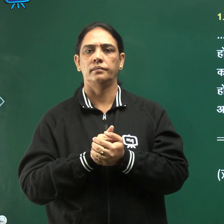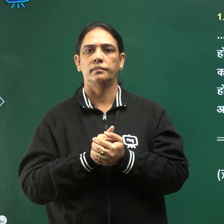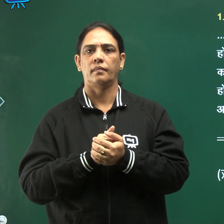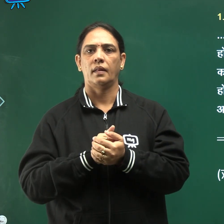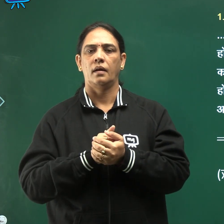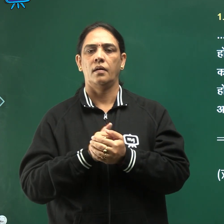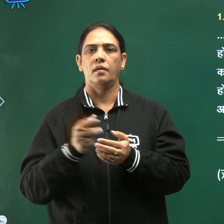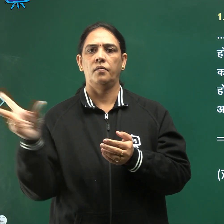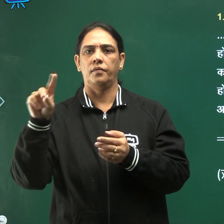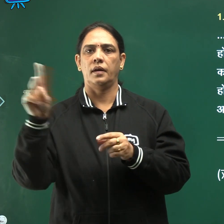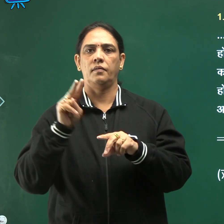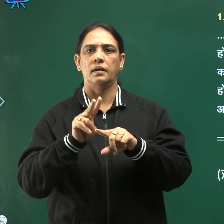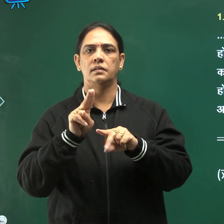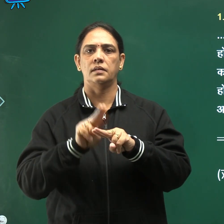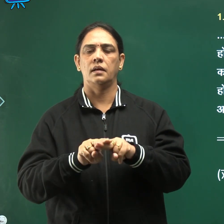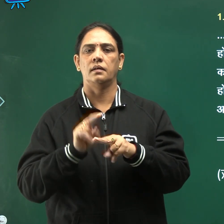बारंबारता